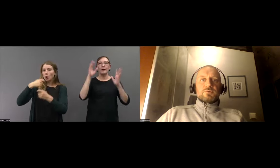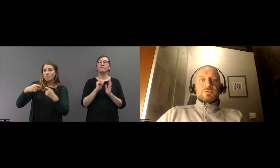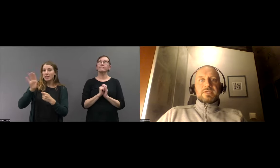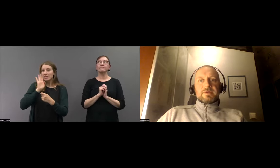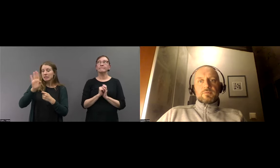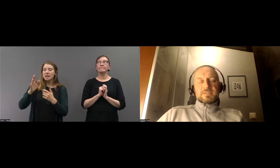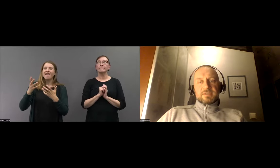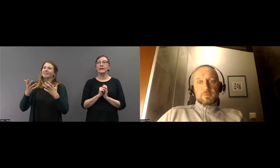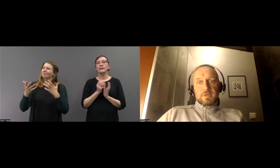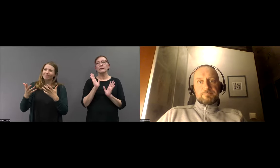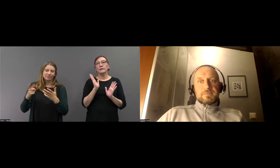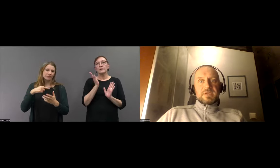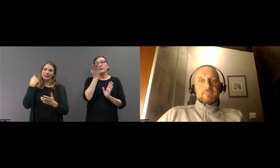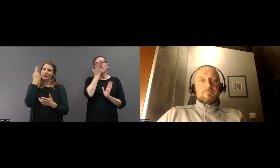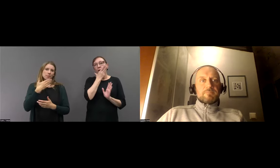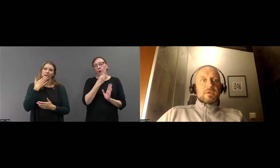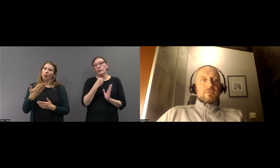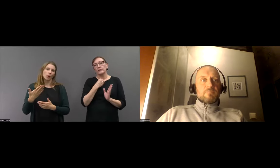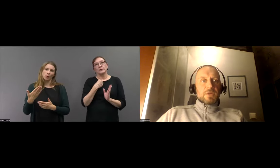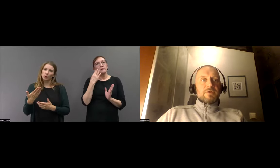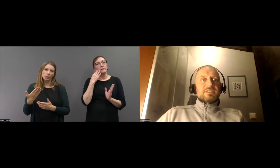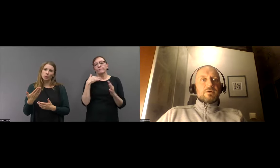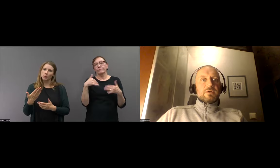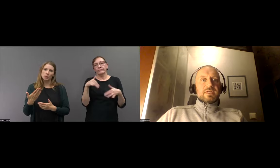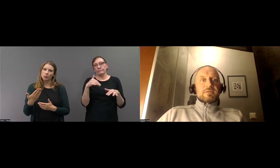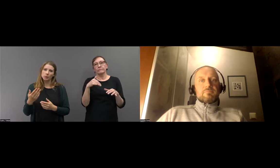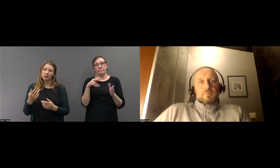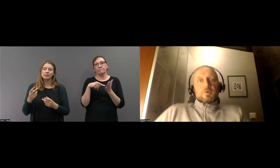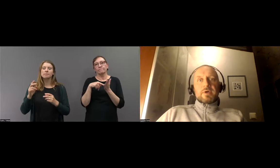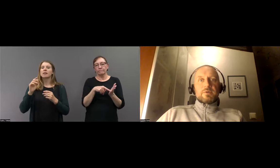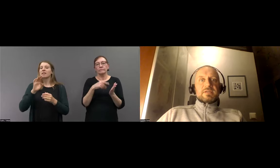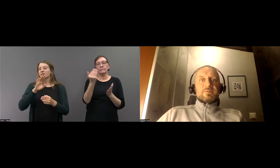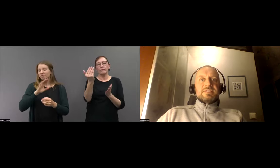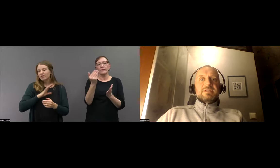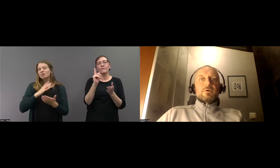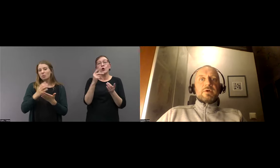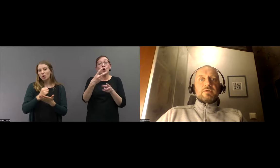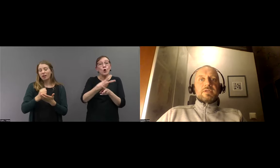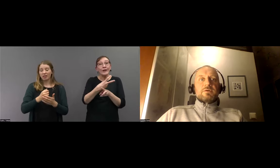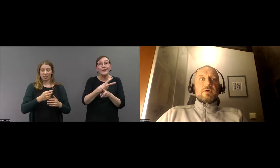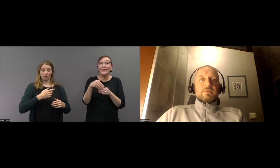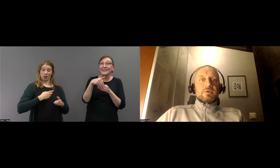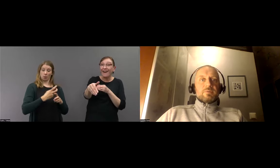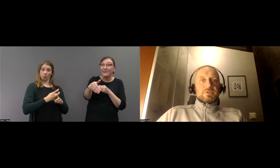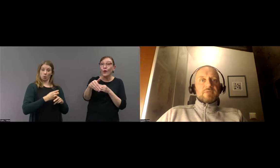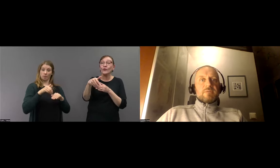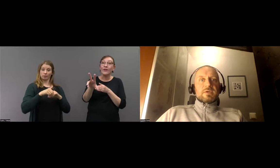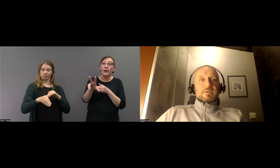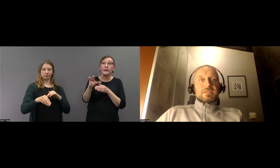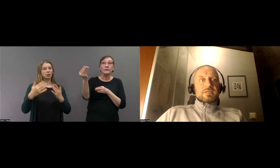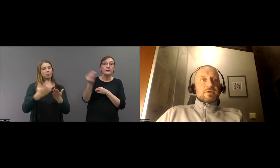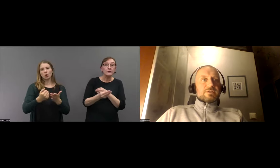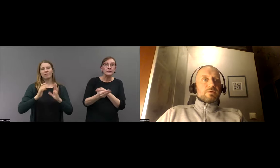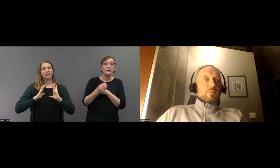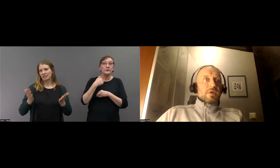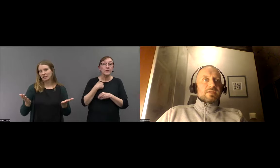kuin rahoitusten näkökulmasta ole. Eli mahdollista on, että kokeilun jatkamiselle tai kokeilun jatkoa ei tule, mutta